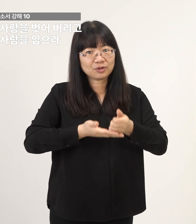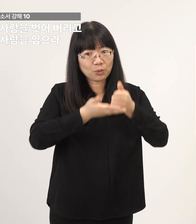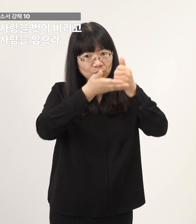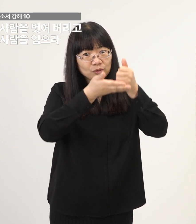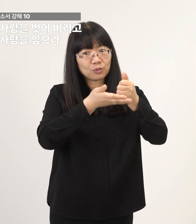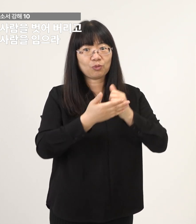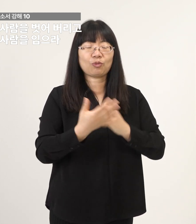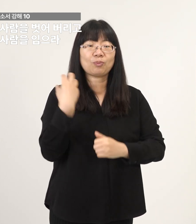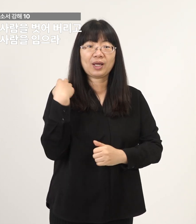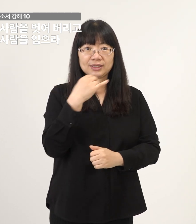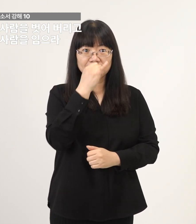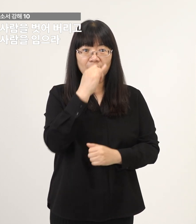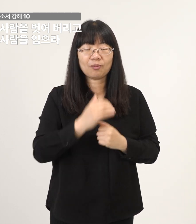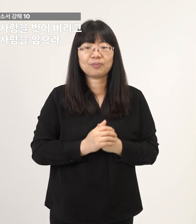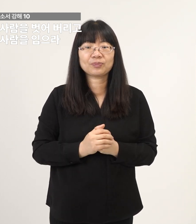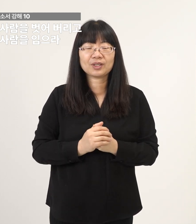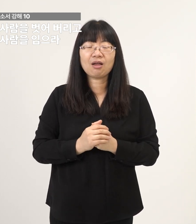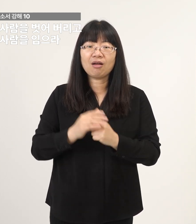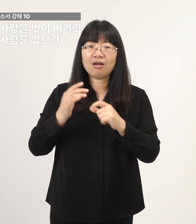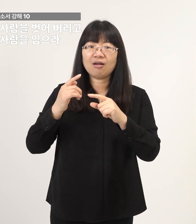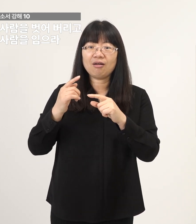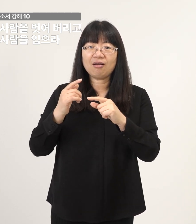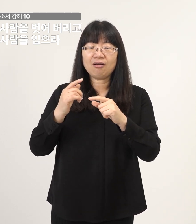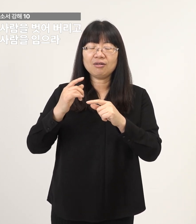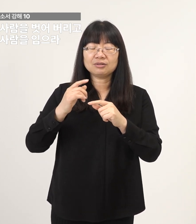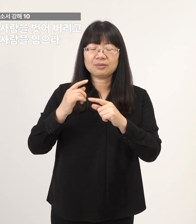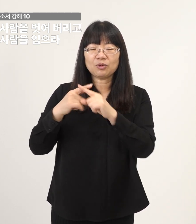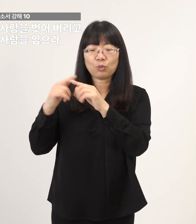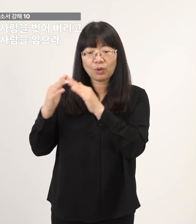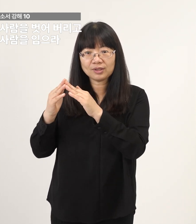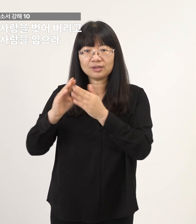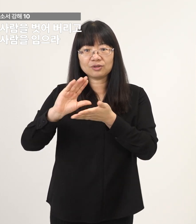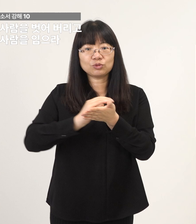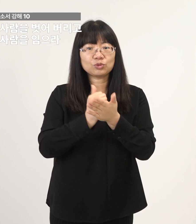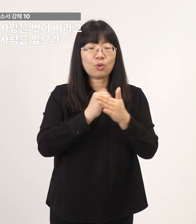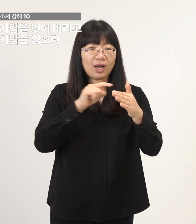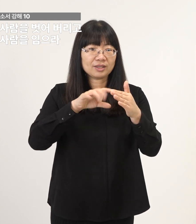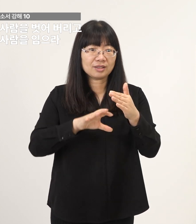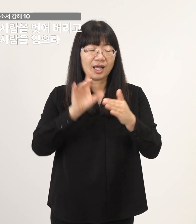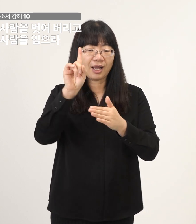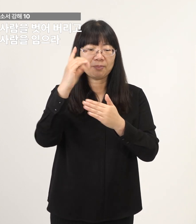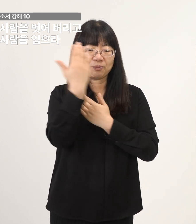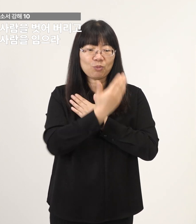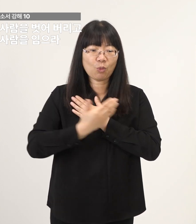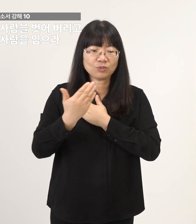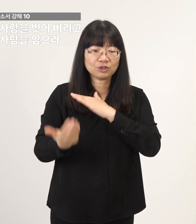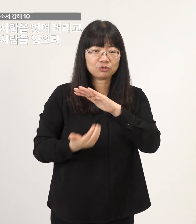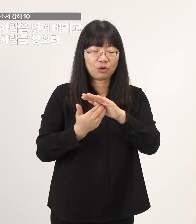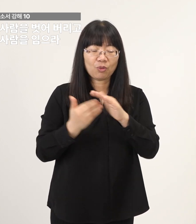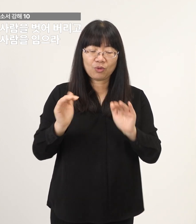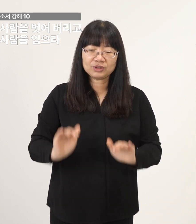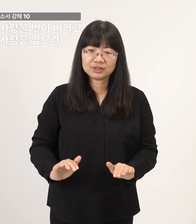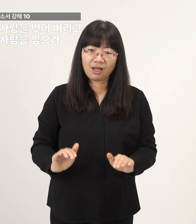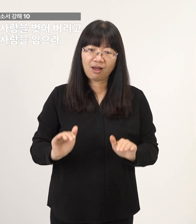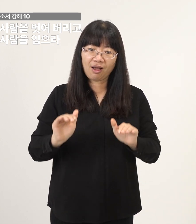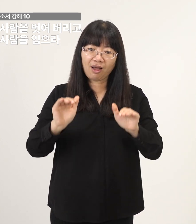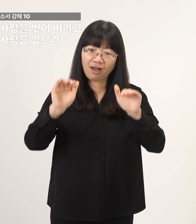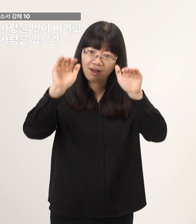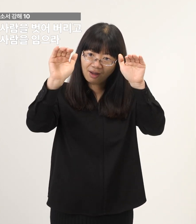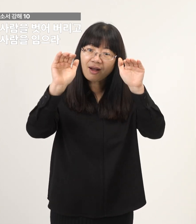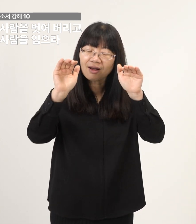해서 교회는 그리스도 안에서 한 몸을 이루어 자라가도록 하셨다. 이것이 지난주